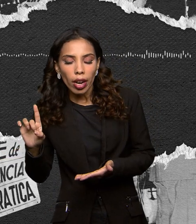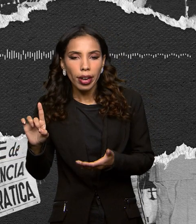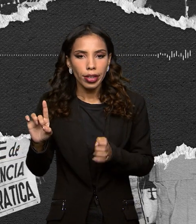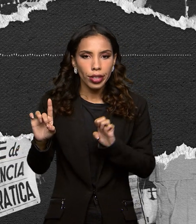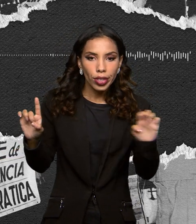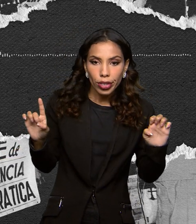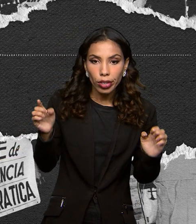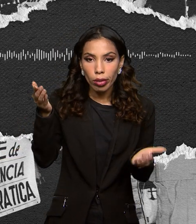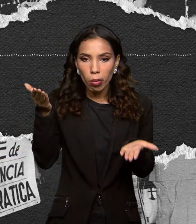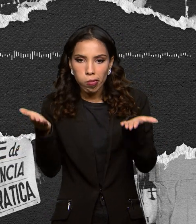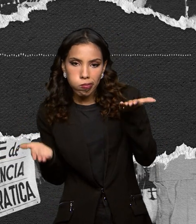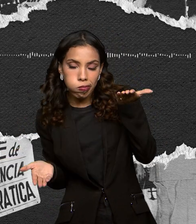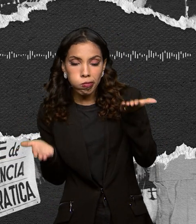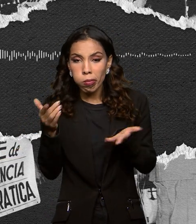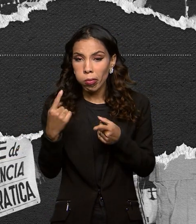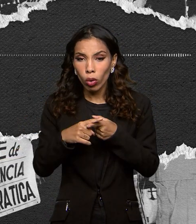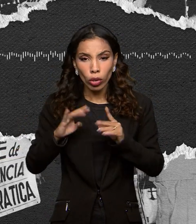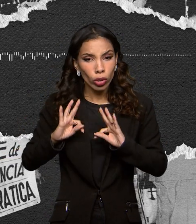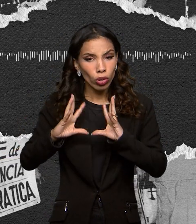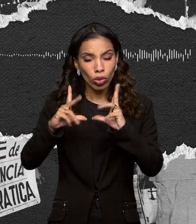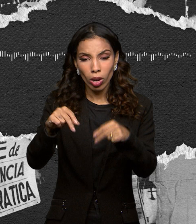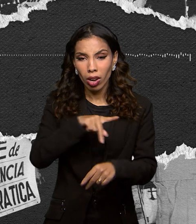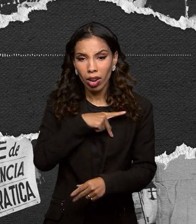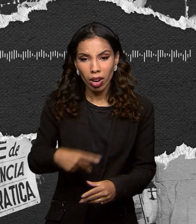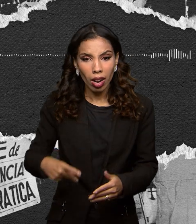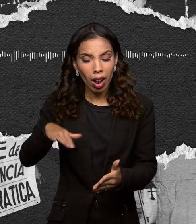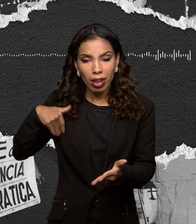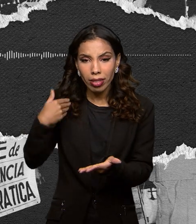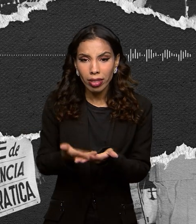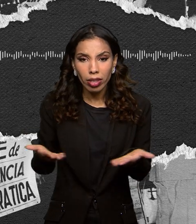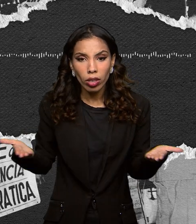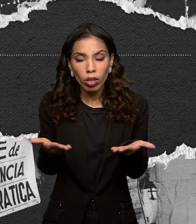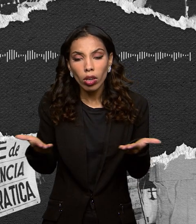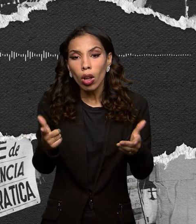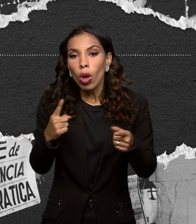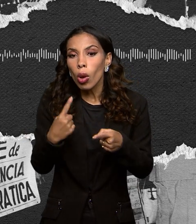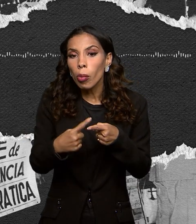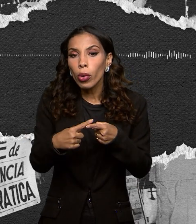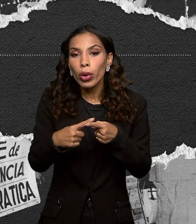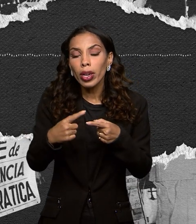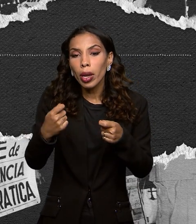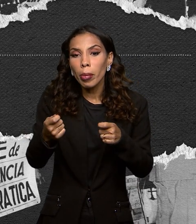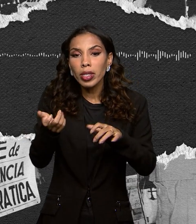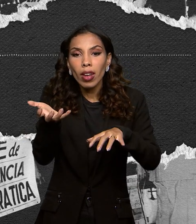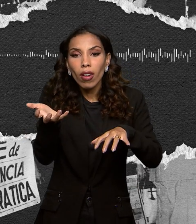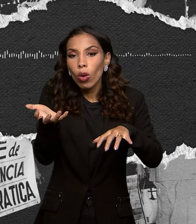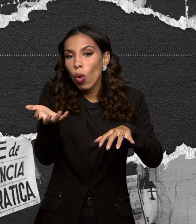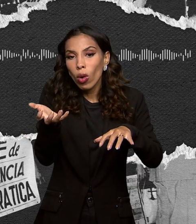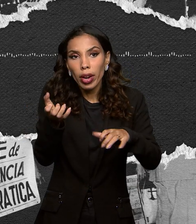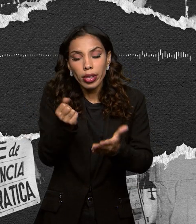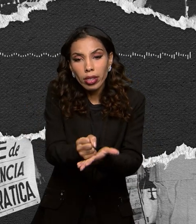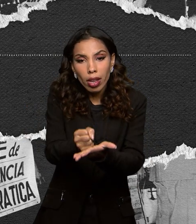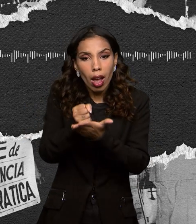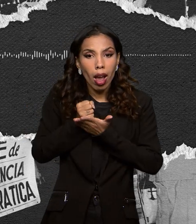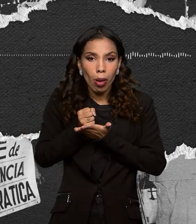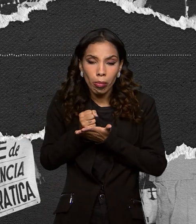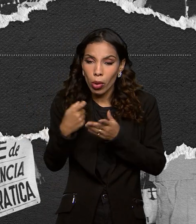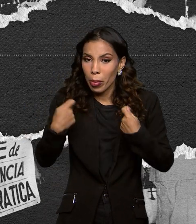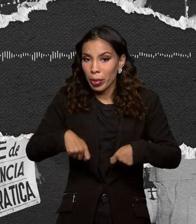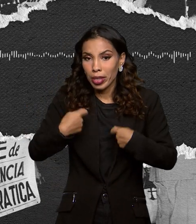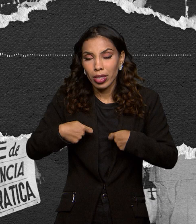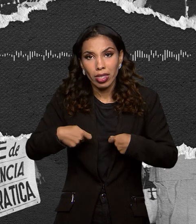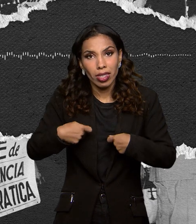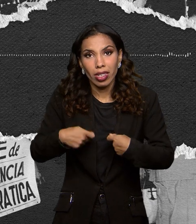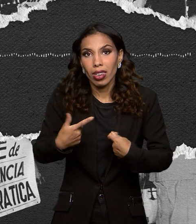ele também, como todos os presidentes hoje, tinha muito problema para ter uma base parlamentar sólida, para ter um apoio sólido. Então buscava